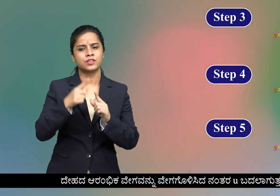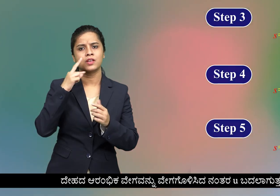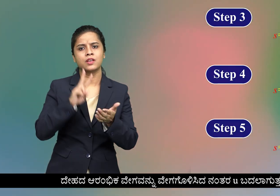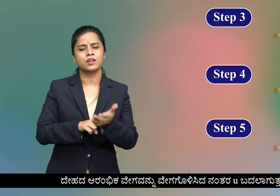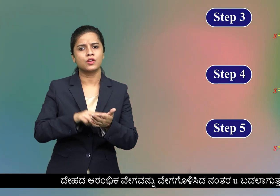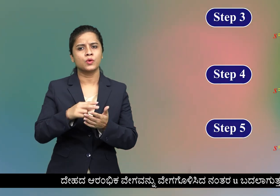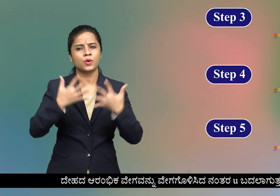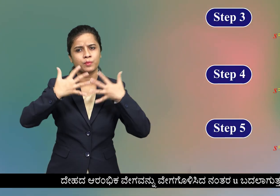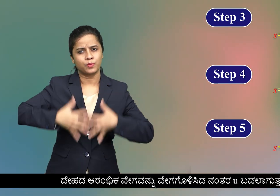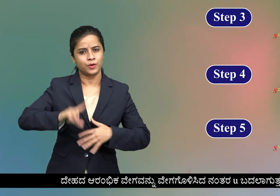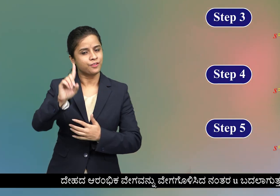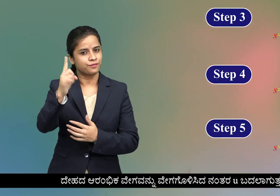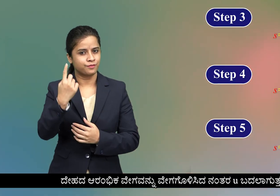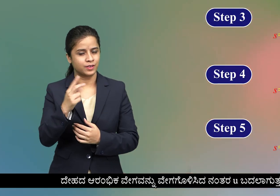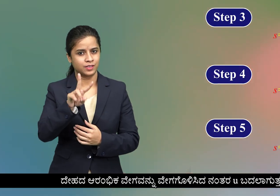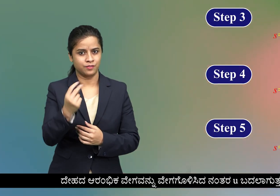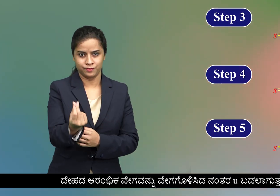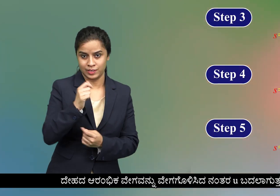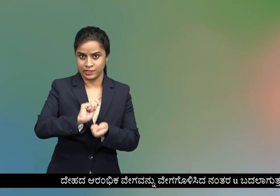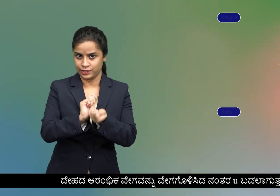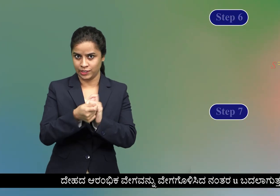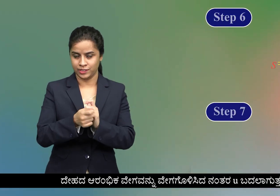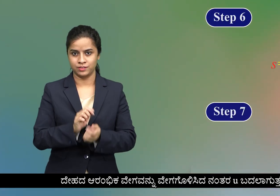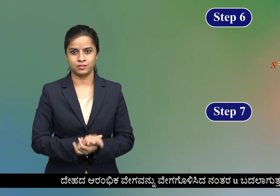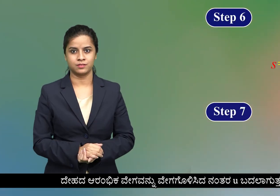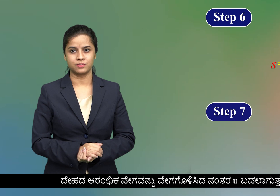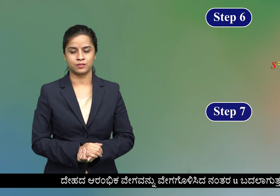ದೇಹದ ಆರಂಭಿಕ ವೇಗವನ್ನ ವೇಗಗೊಳಿಸಿದ ನಂತರ ಬದಲಾಗುತ್ತೆ